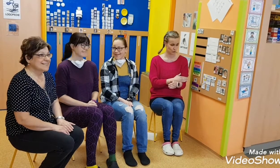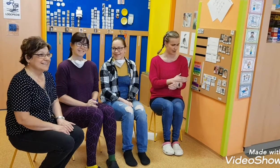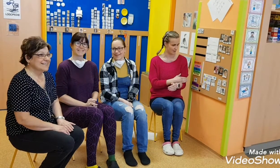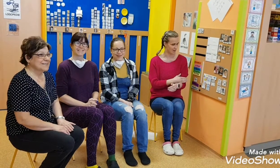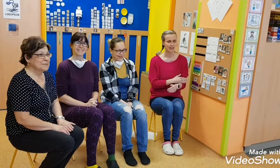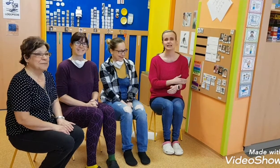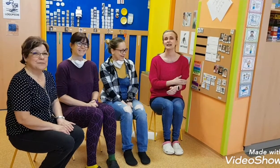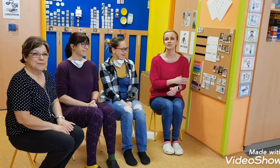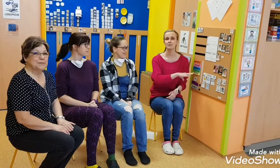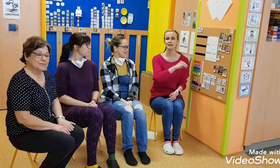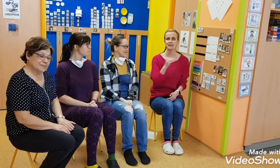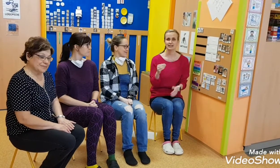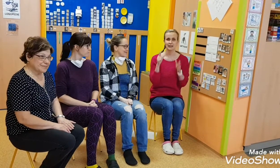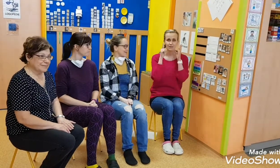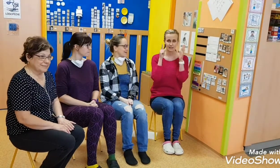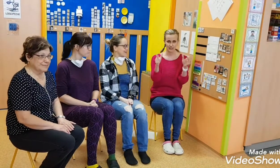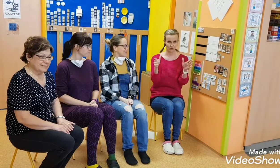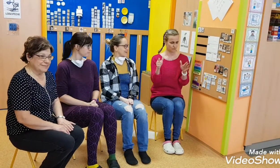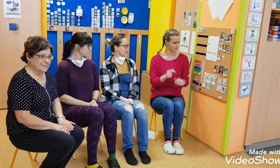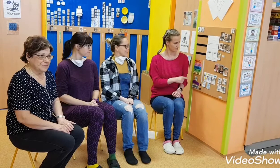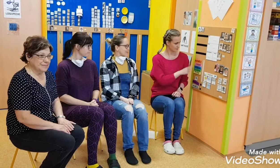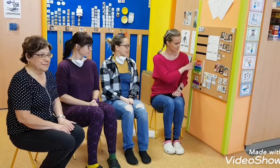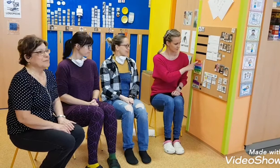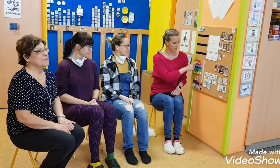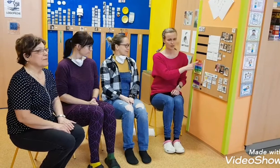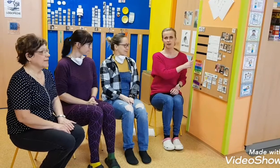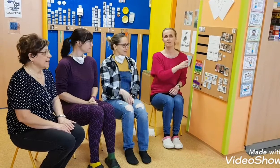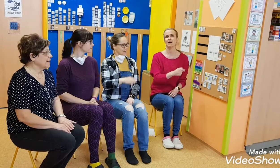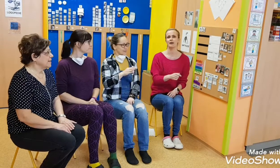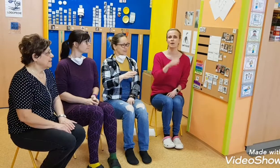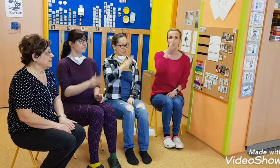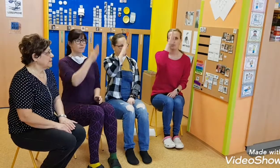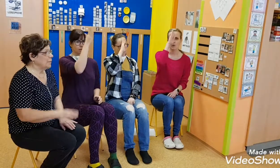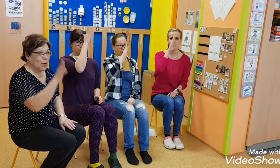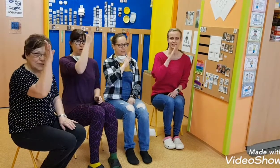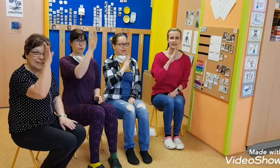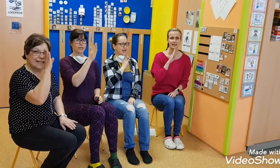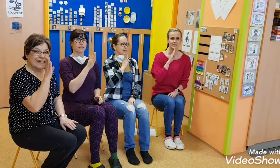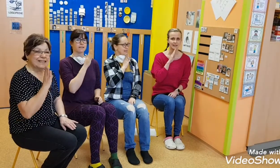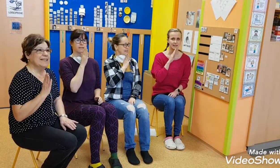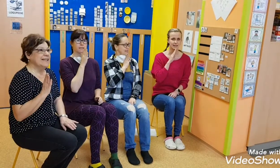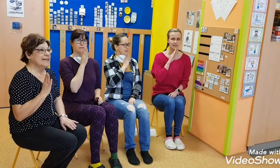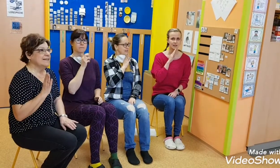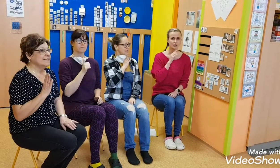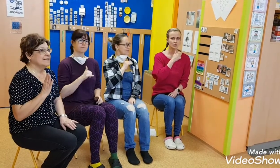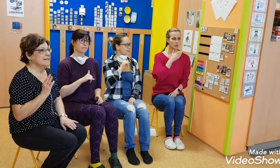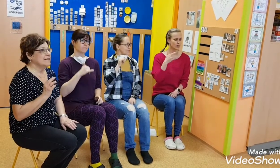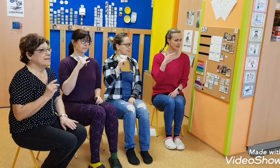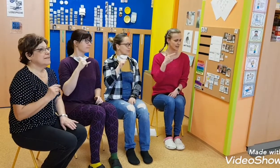postupně. Začneme dny týdnu. Máme pondělí, druhý den